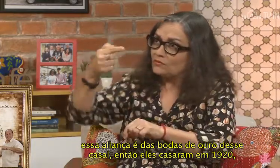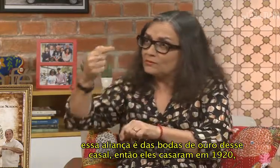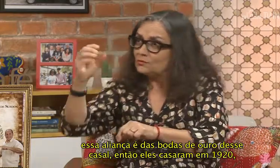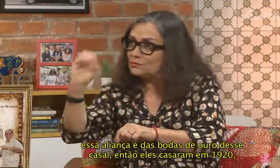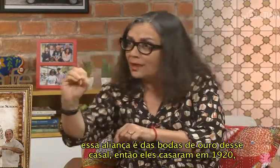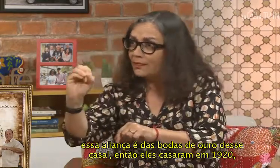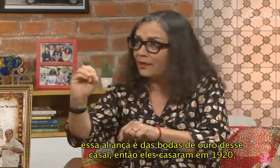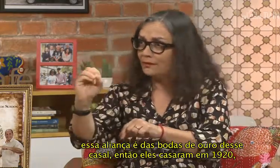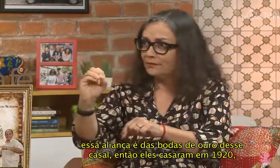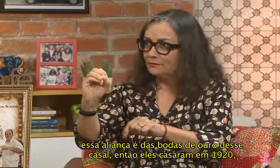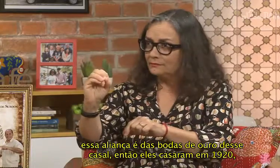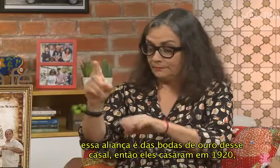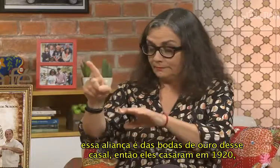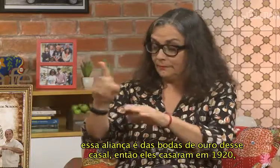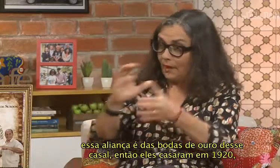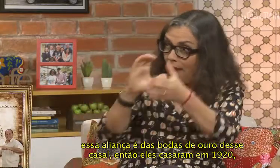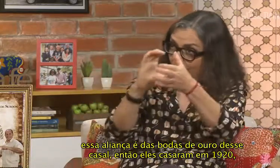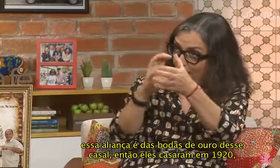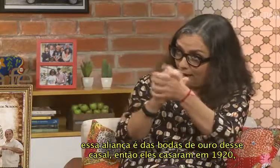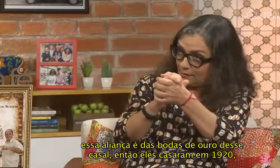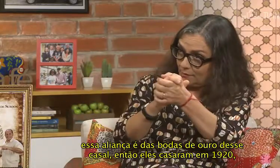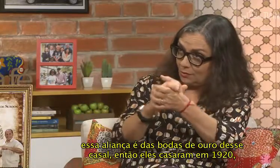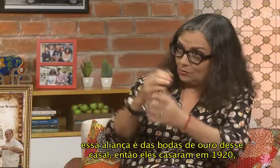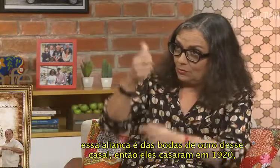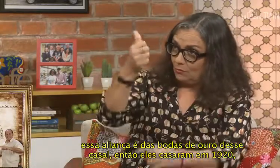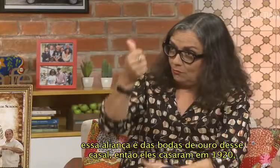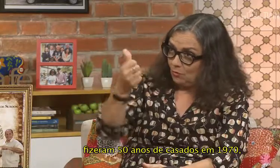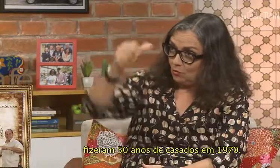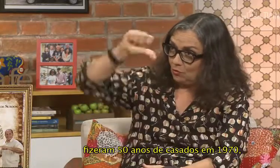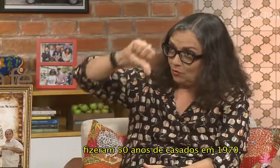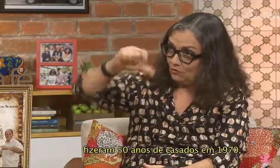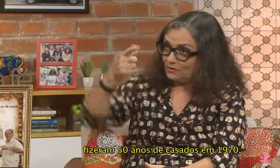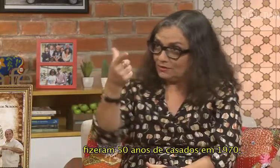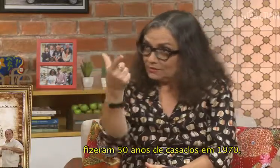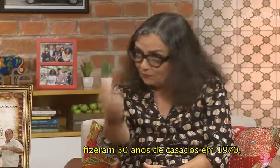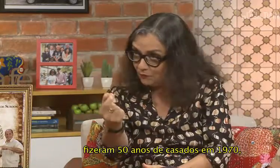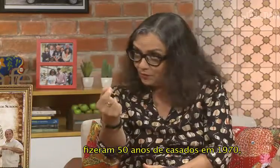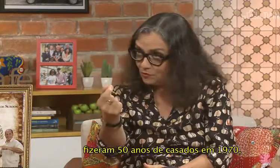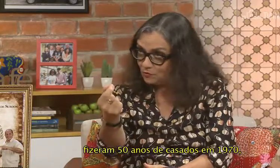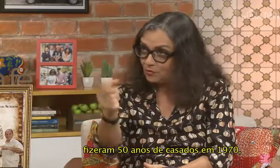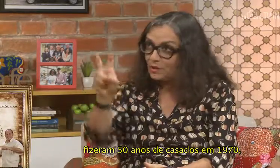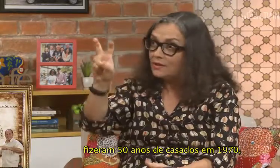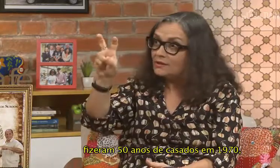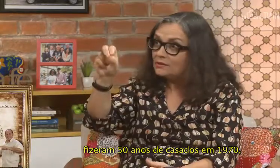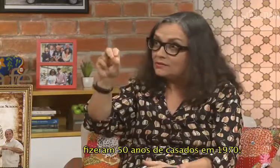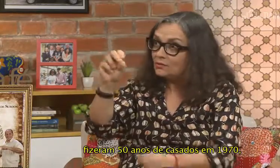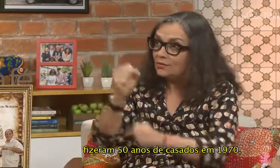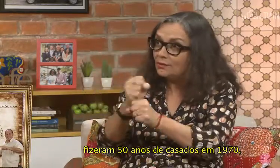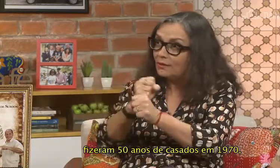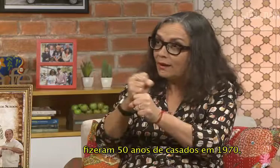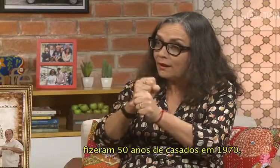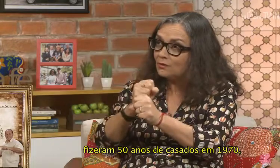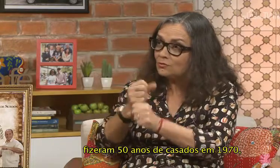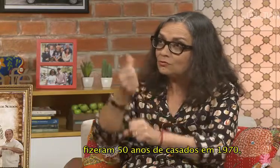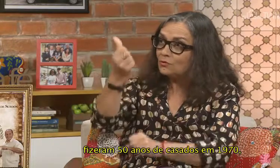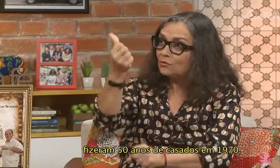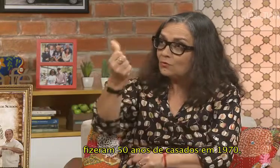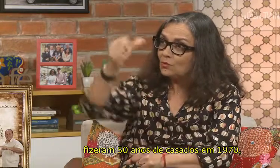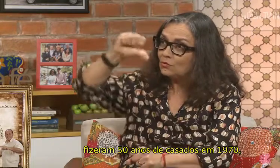Então, eles casaram em 1920 e fizeram 50 anos de casados